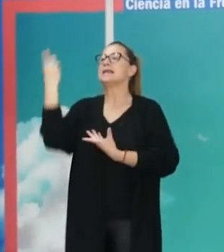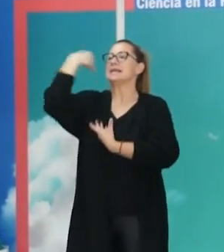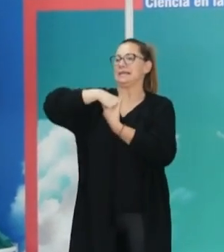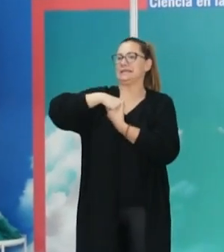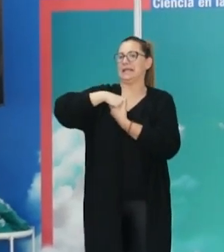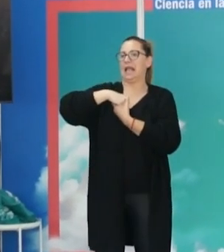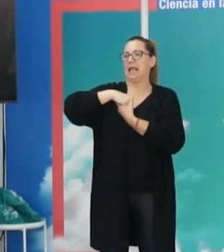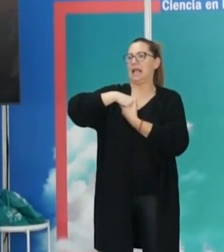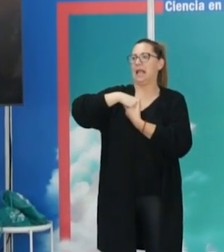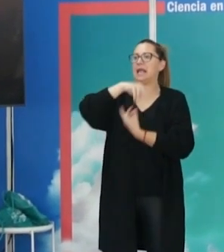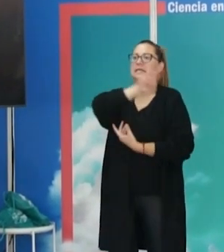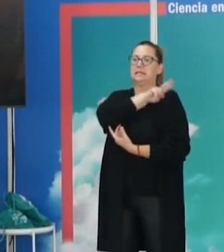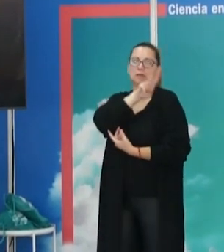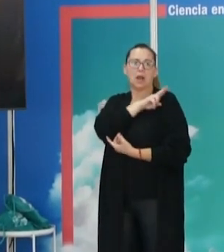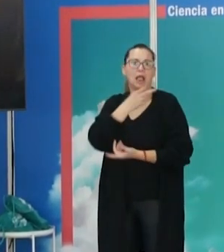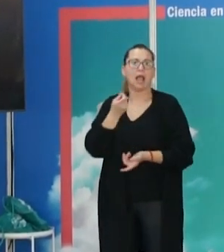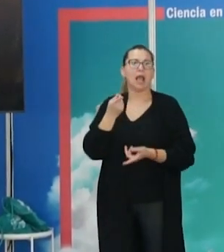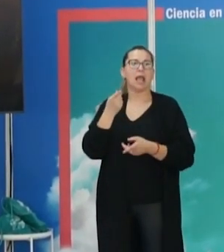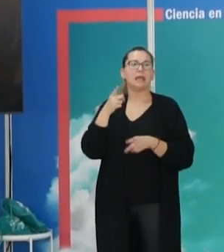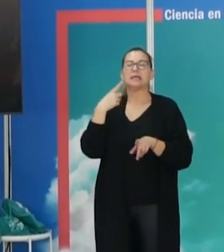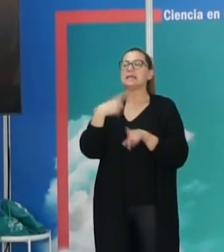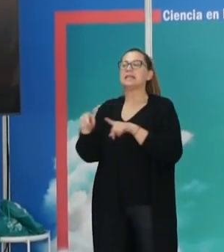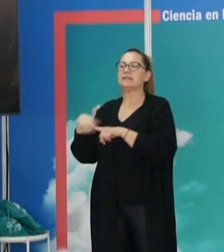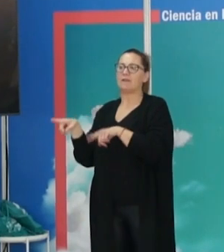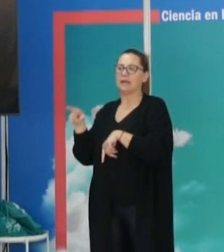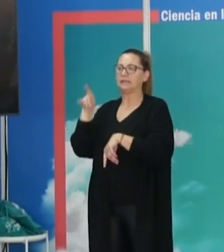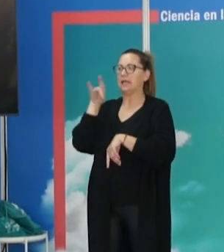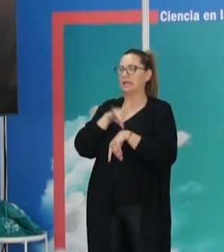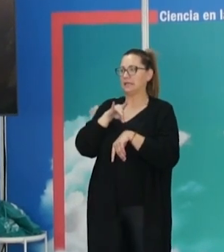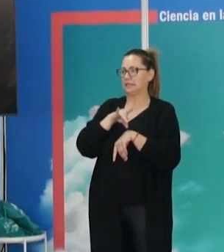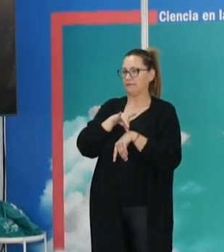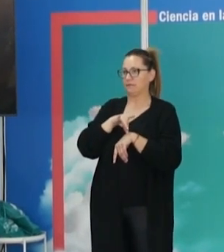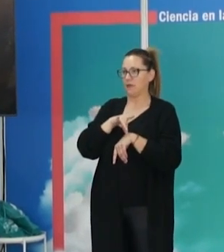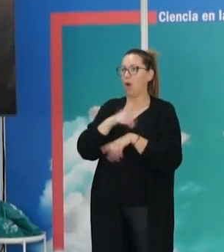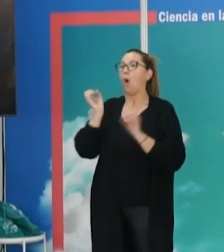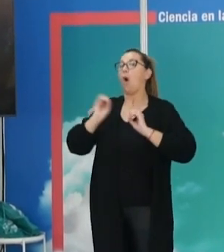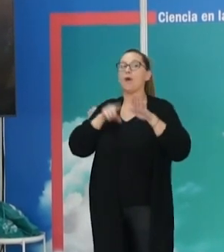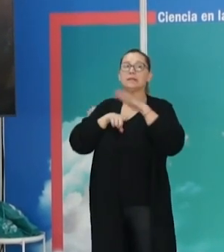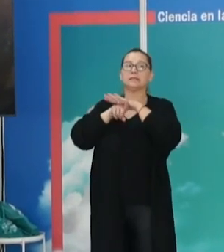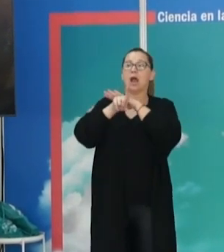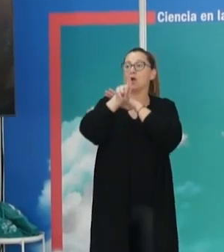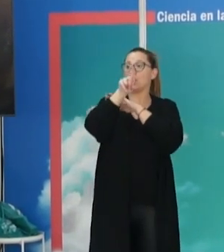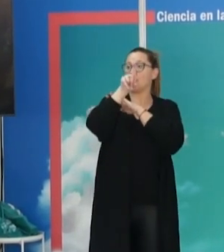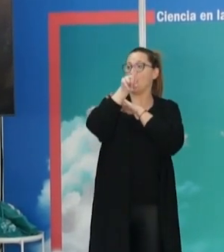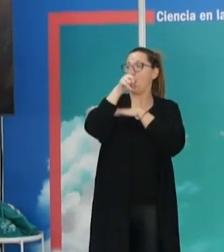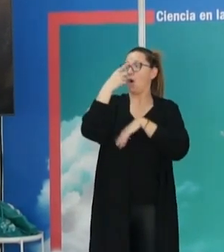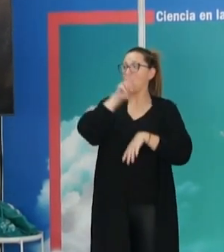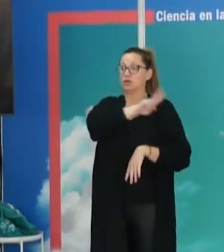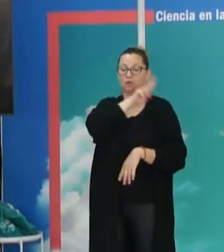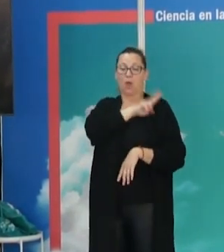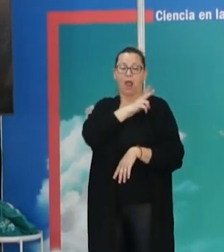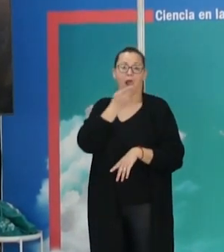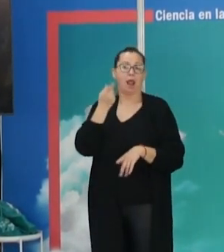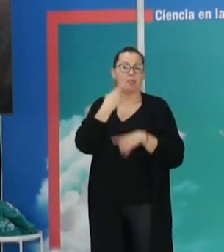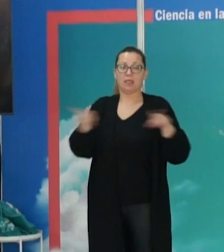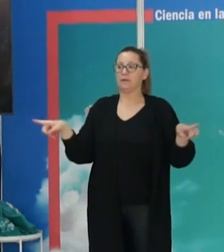formas de intersexualidad, diferentes síndromes de intersexualidad, o de desarrollo sexual diferente, personas que tienen un